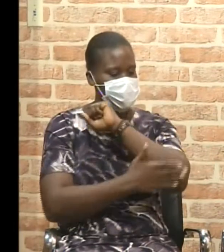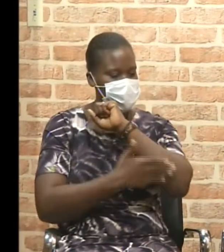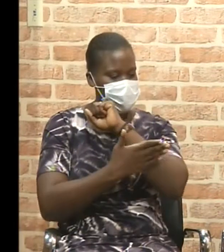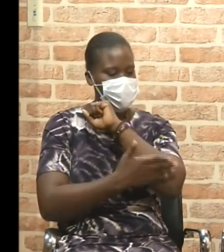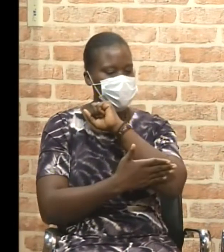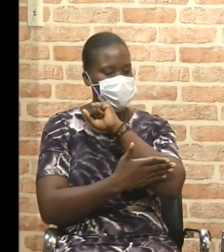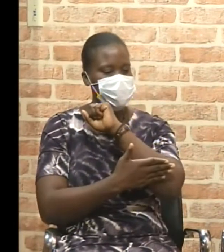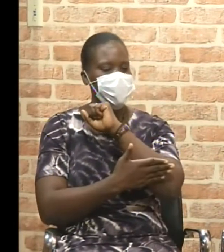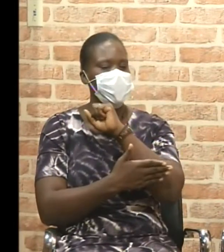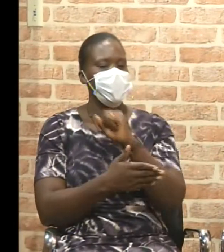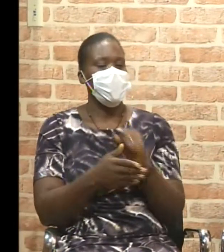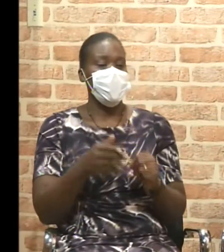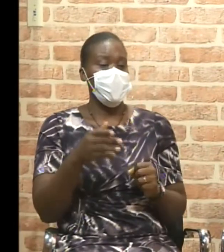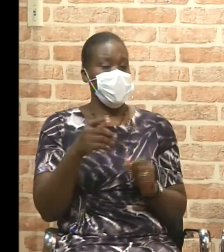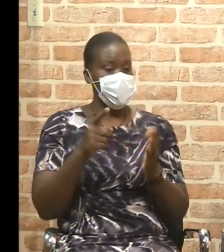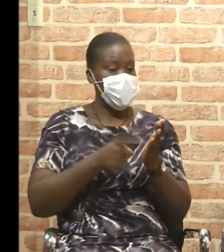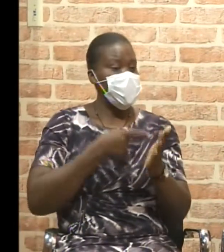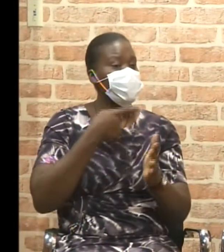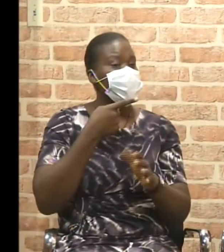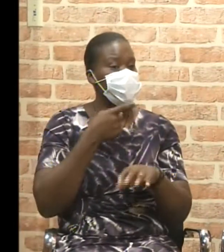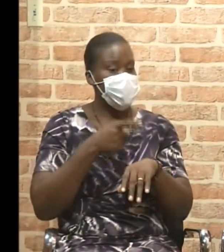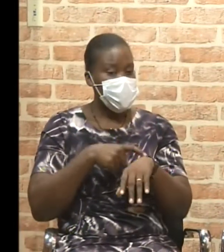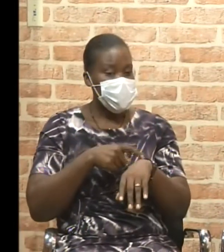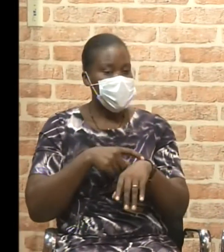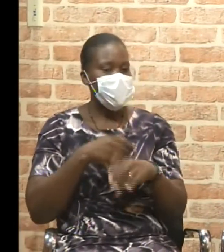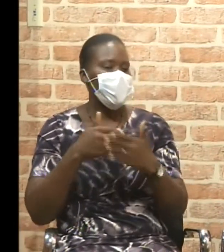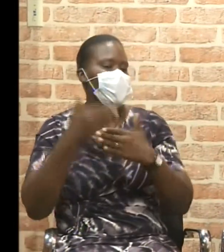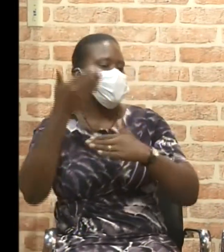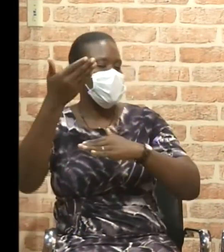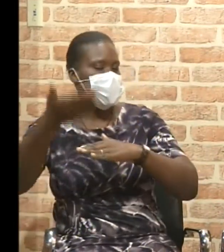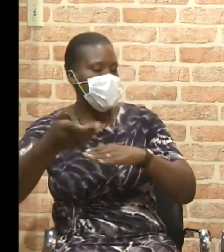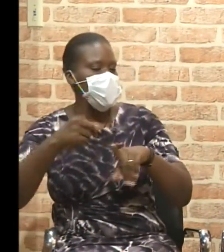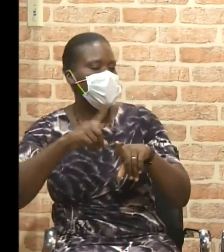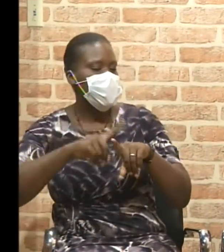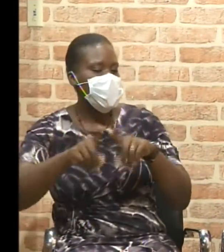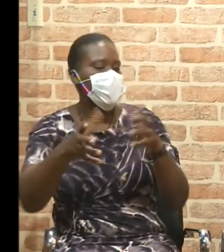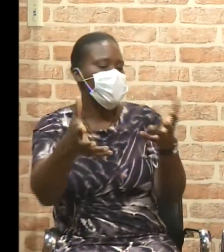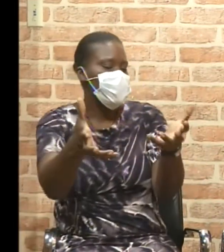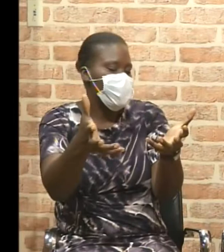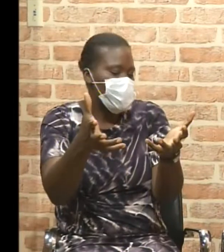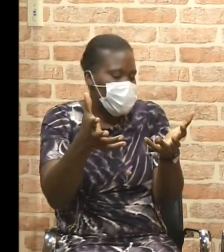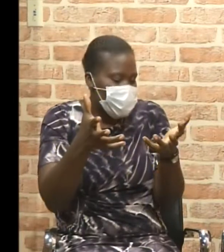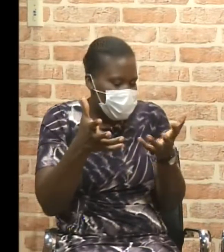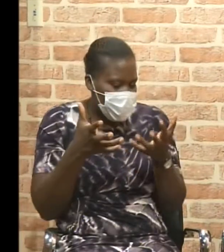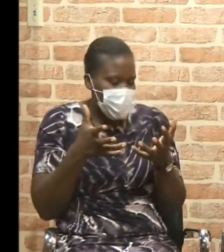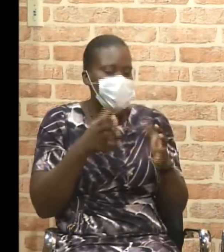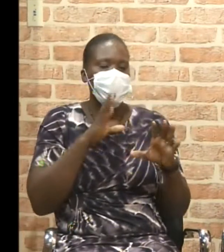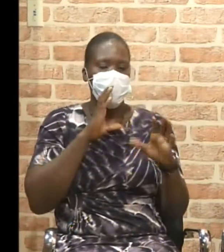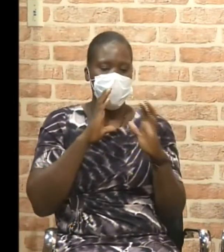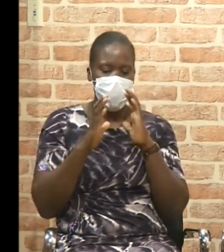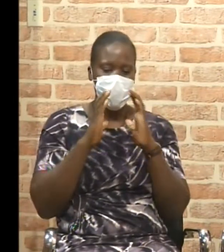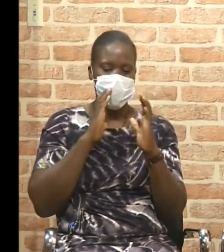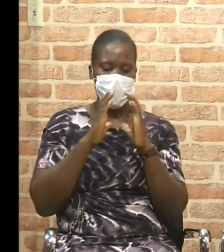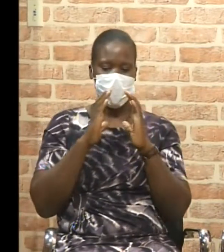li fait après, mais c'est pas ça que nous voulons. Nous voulons que gagnons là n'a parlé de communication accessible en temps